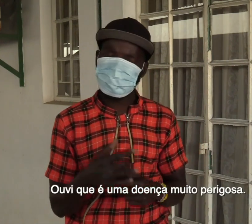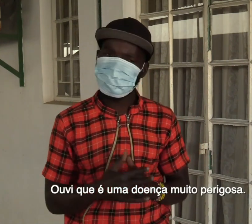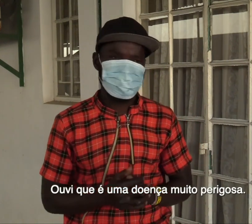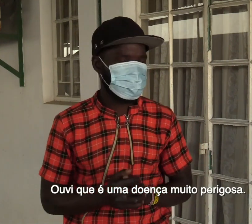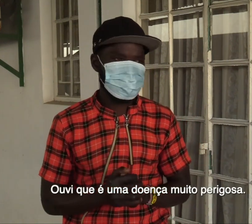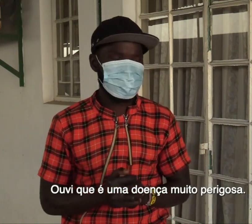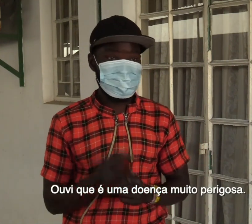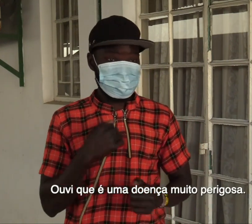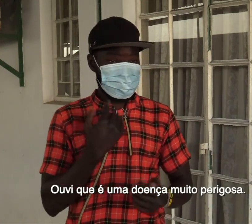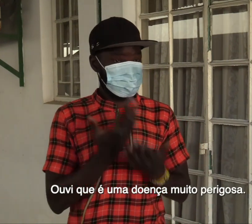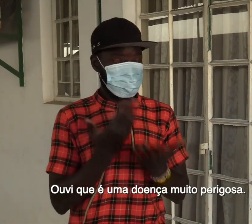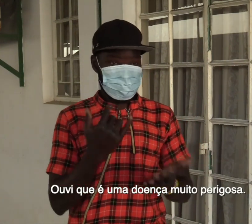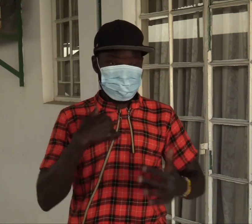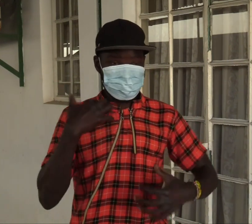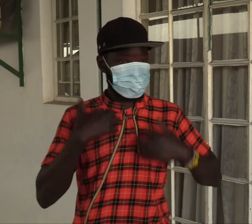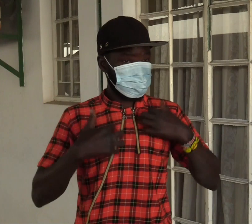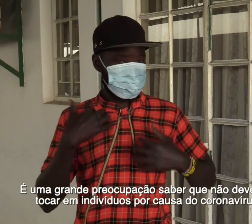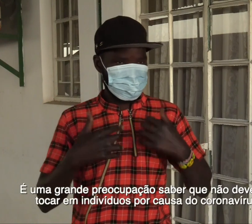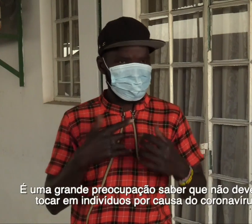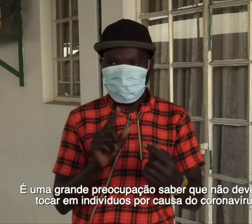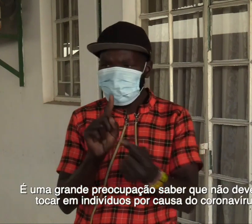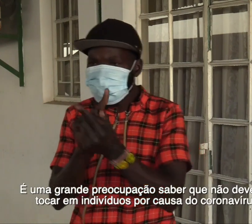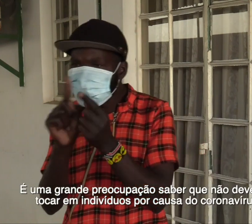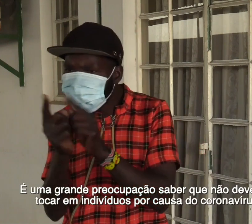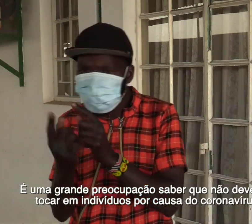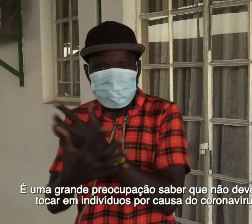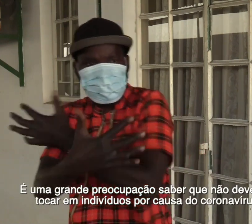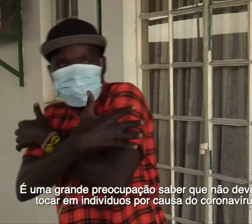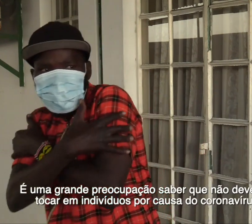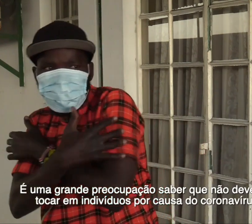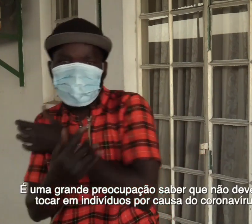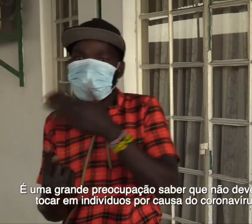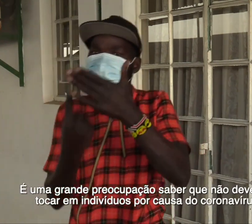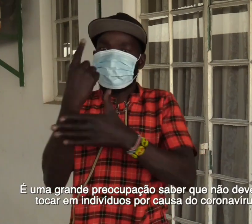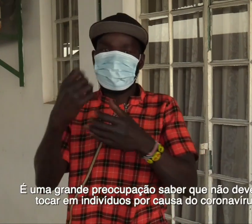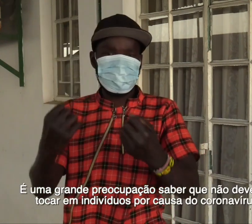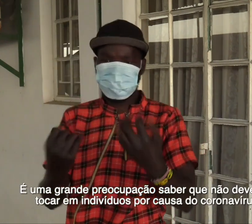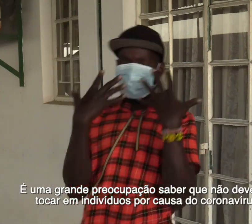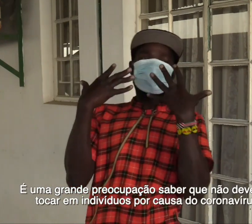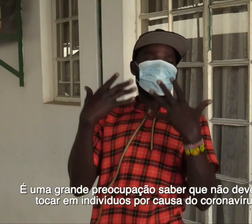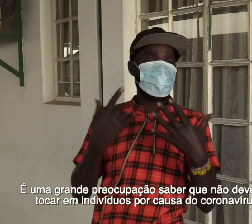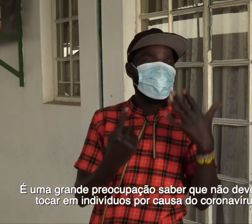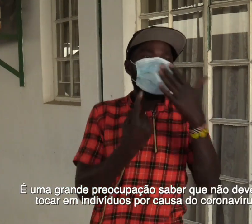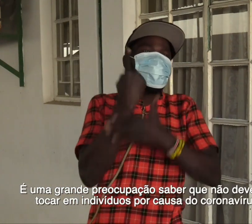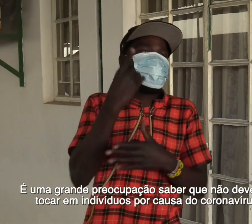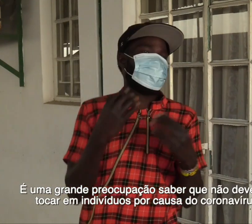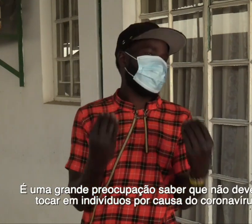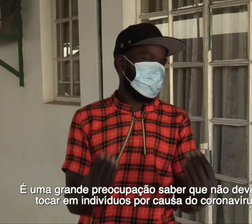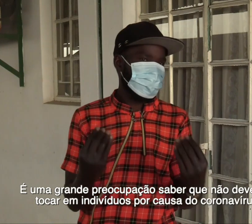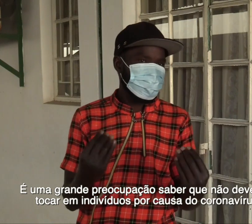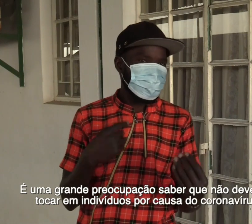que é uma doença muito perigosa. Foi uma grande preocupação saber que não podemos